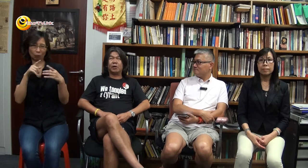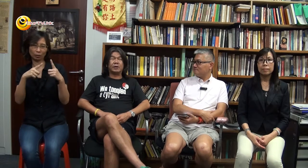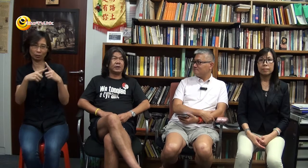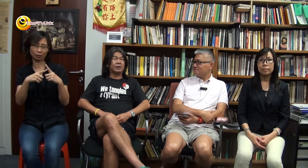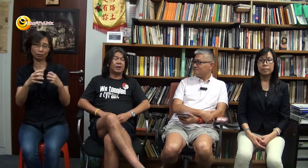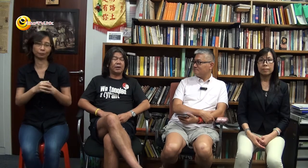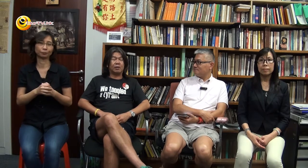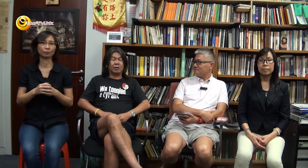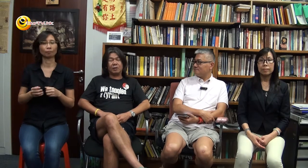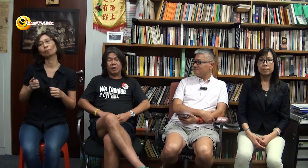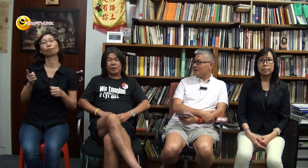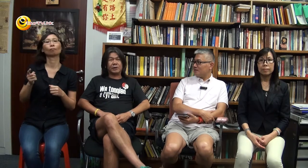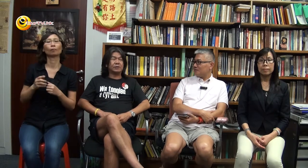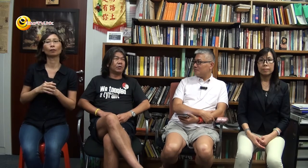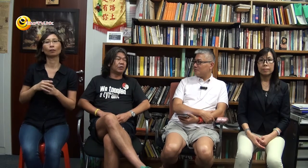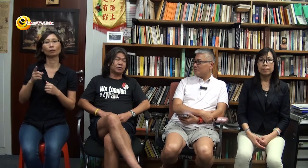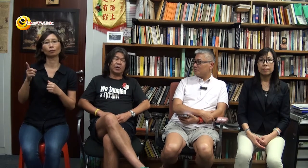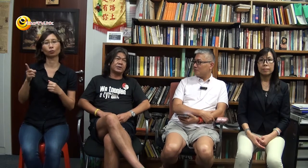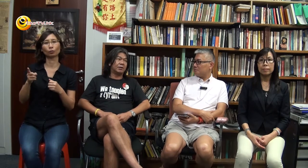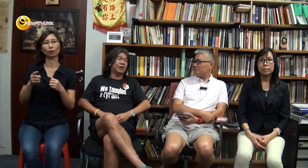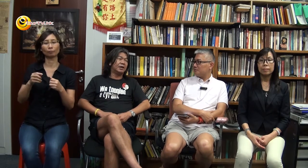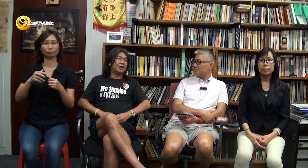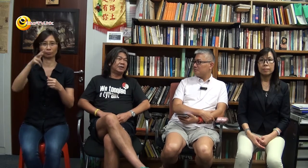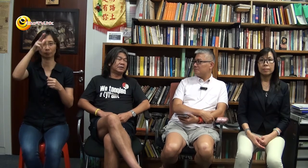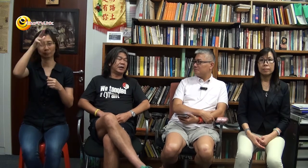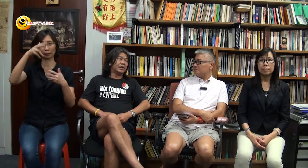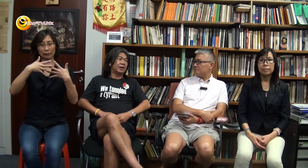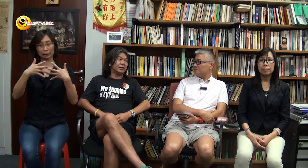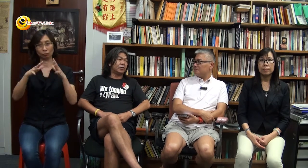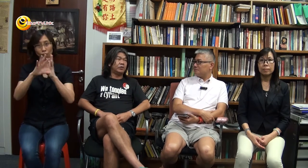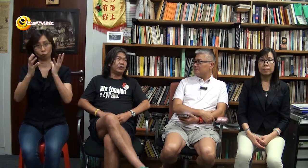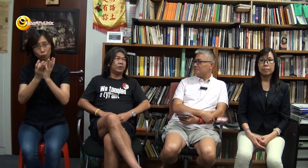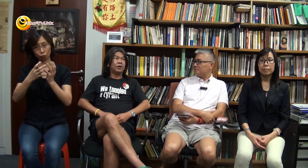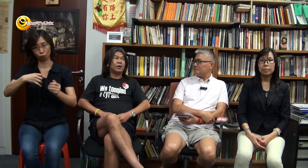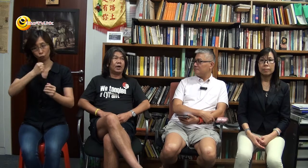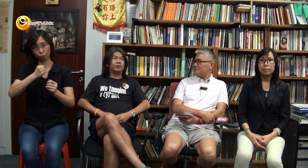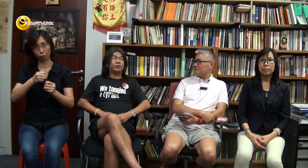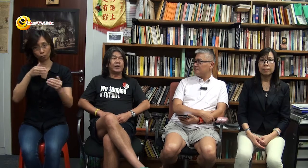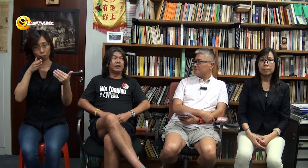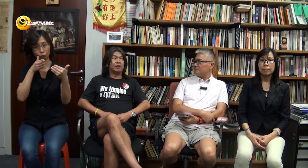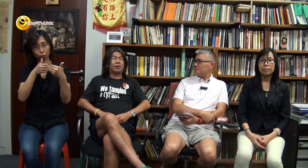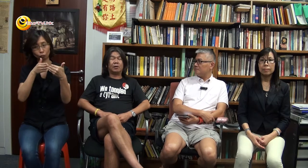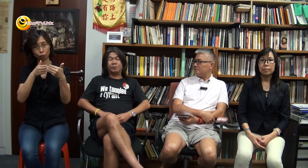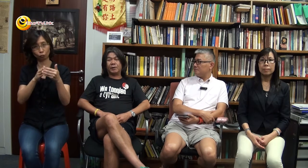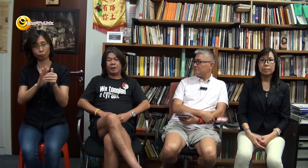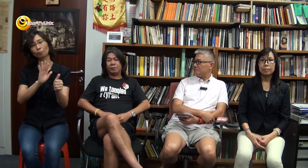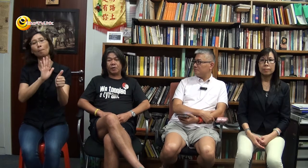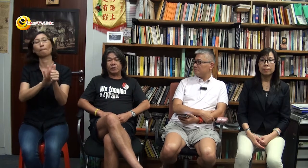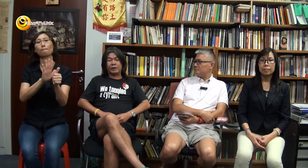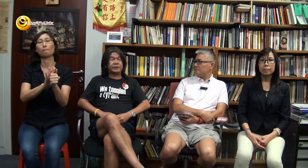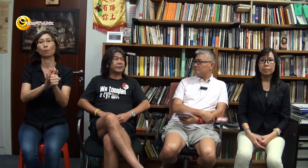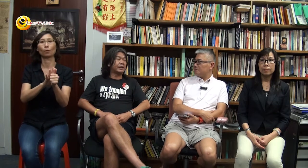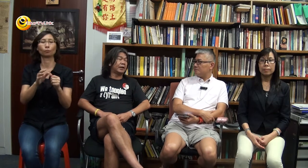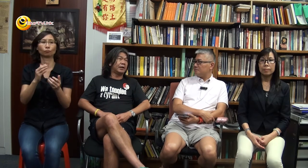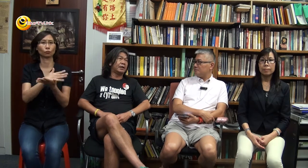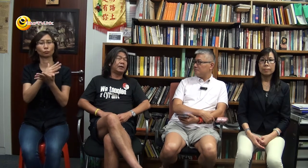做呢個行政，係咪呢個行政事務局局長嘅時候咧，即係對於扶植呢個各